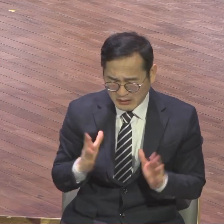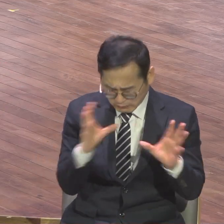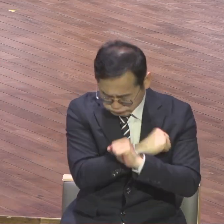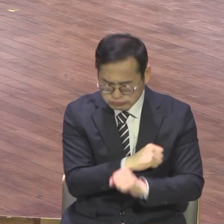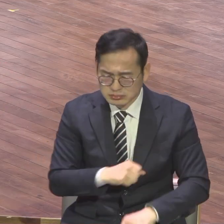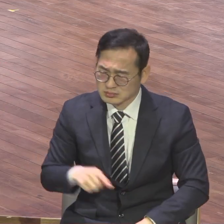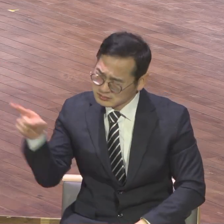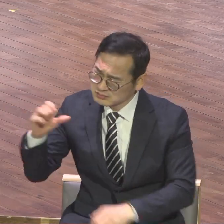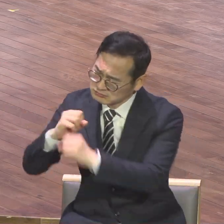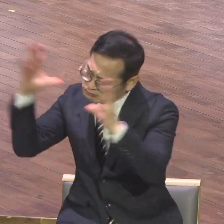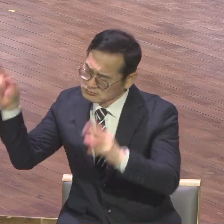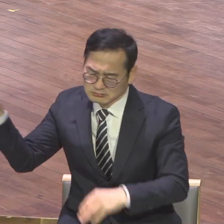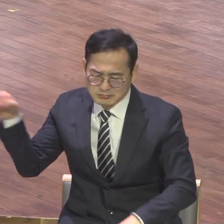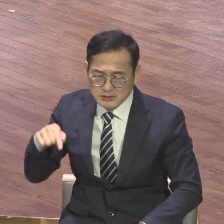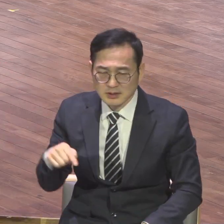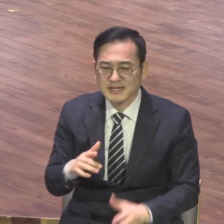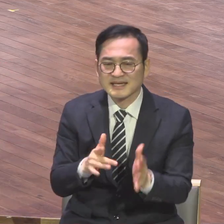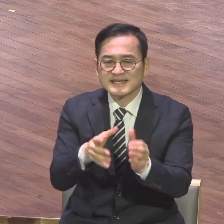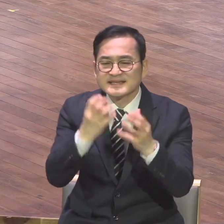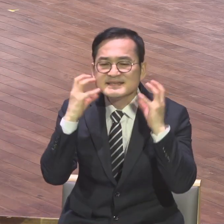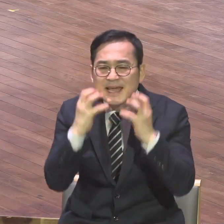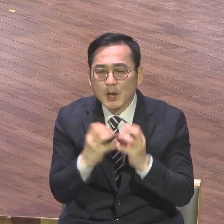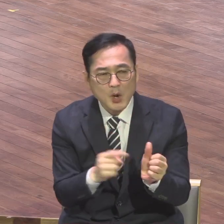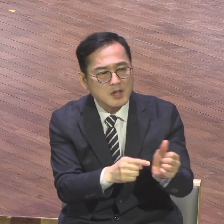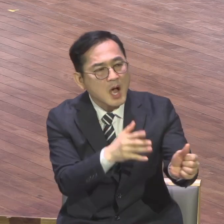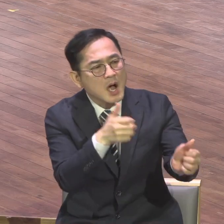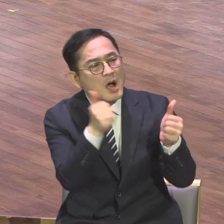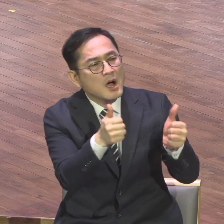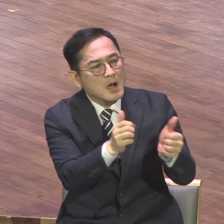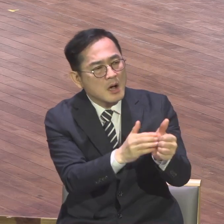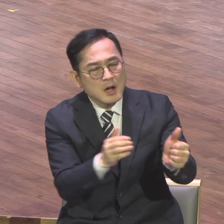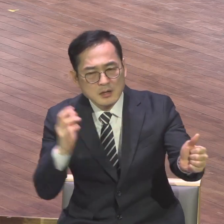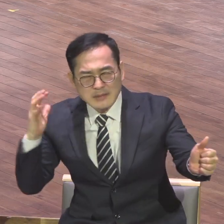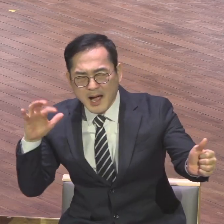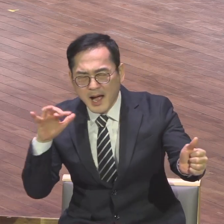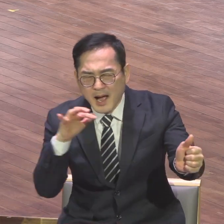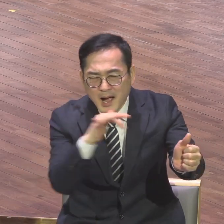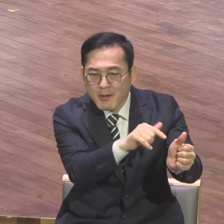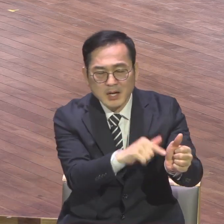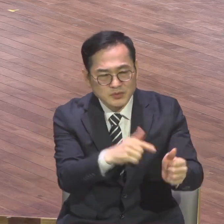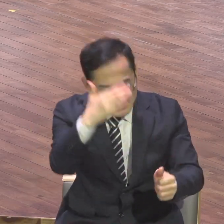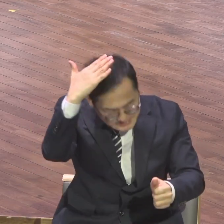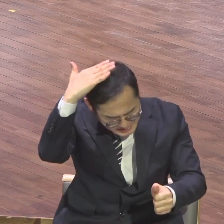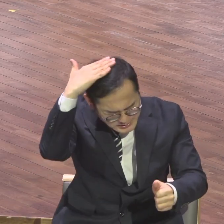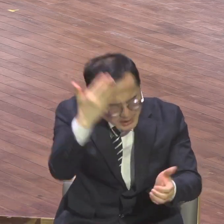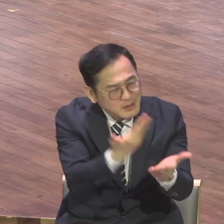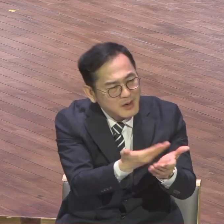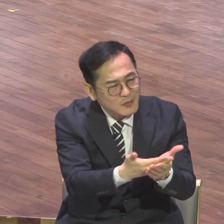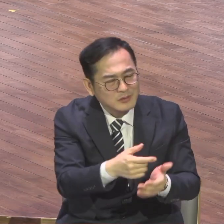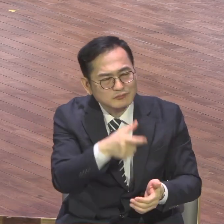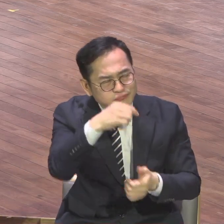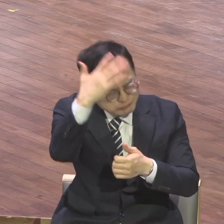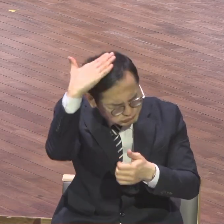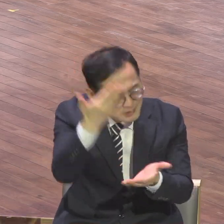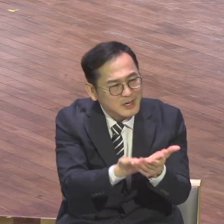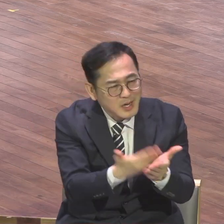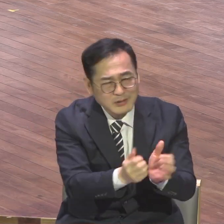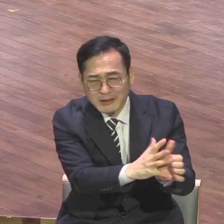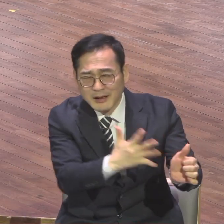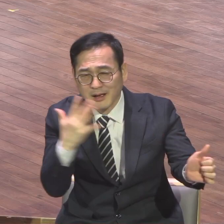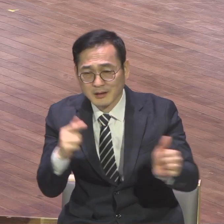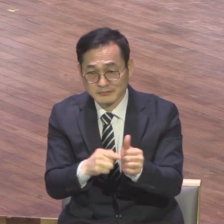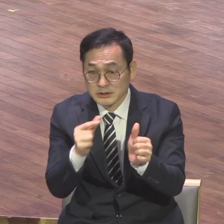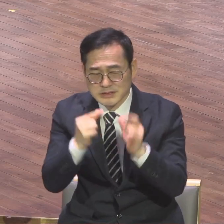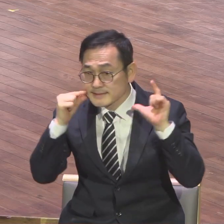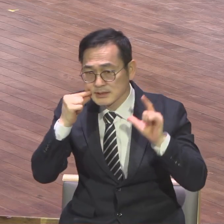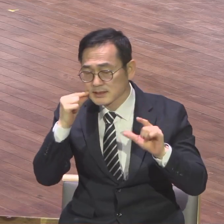다 세례요한이 막 인기 짱이야. 막 전 백성이 다 세례요한에게 몰려와갖고 막 세례받겠다고 미어터지도록 오는데 그리고 전부